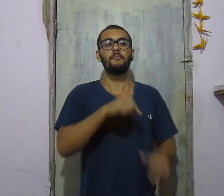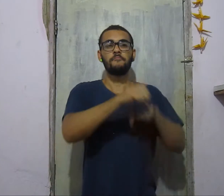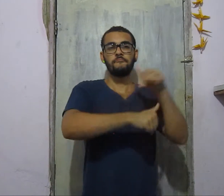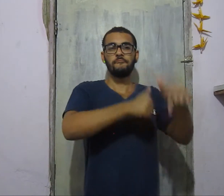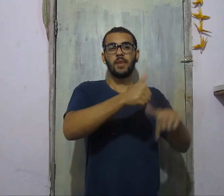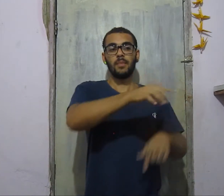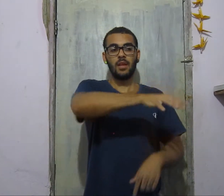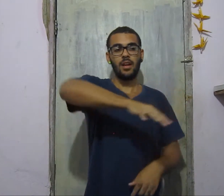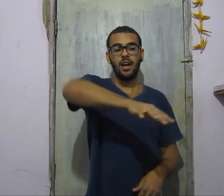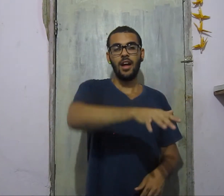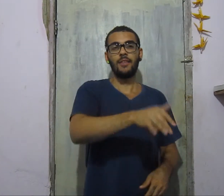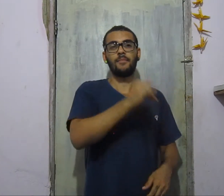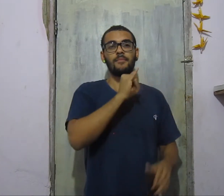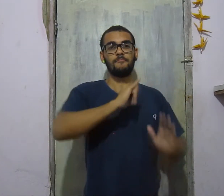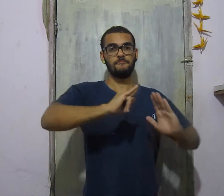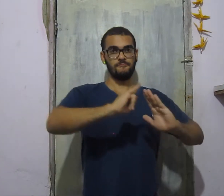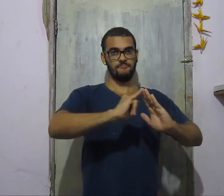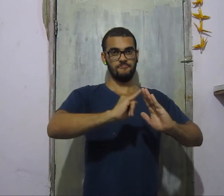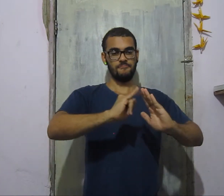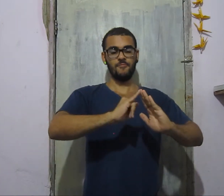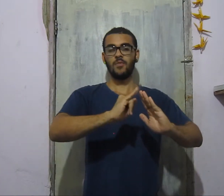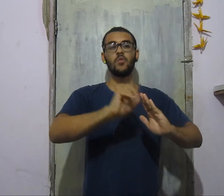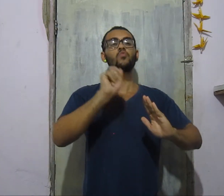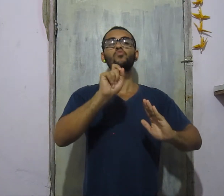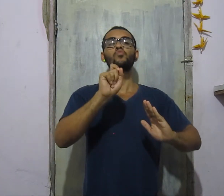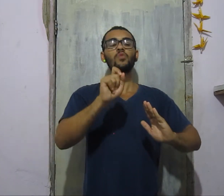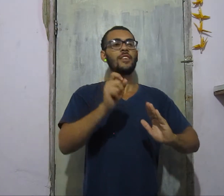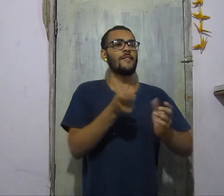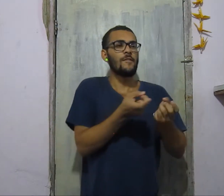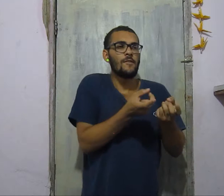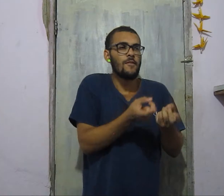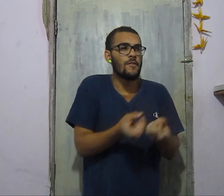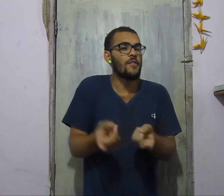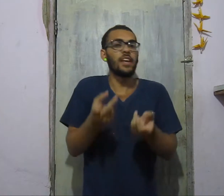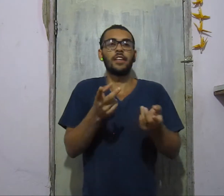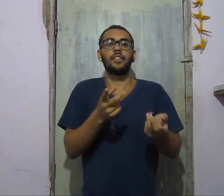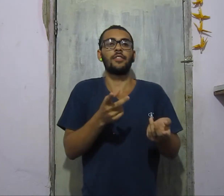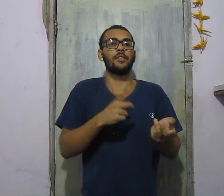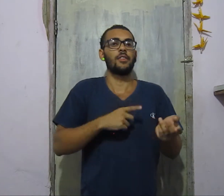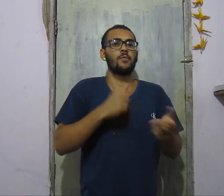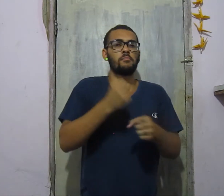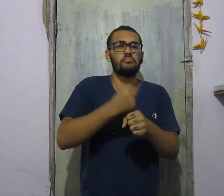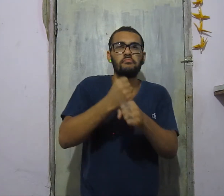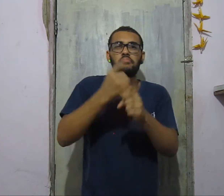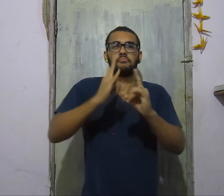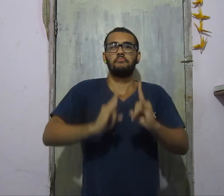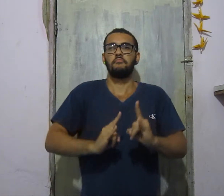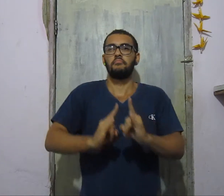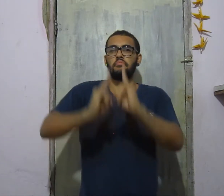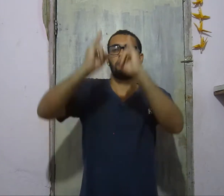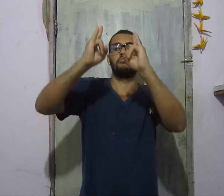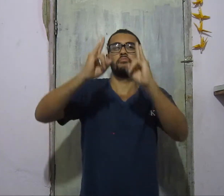Tem uma mulher que trabalha na área imobiliária, ou seja, ela vende, constrói prédios,